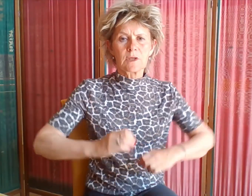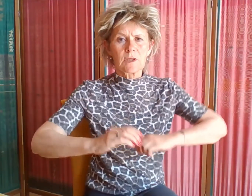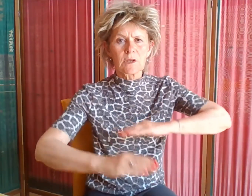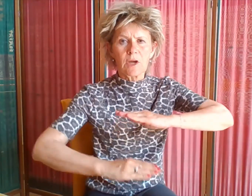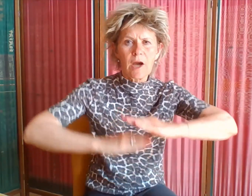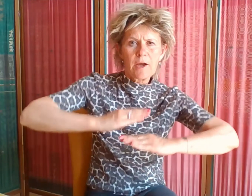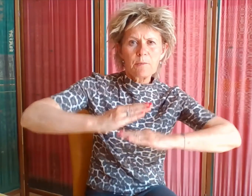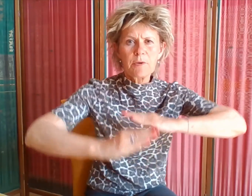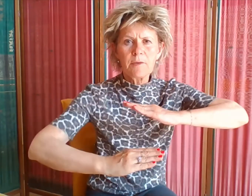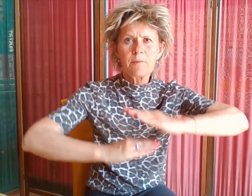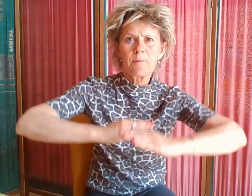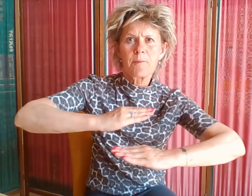Kruipen.